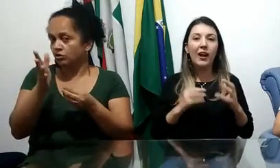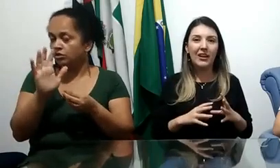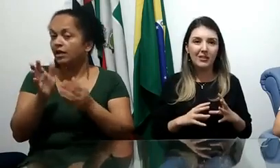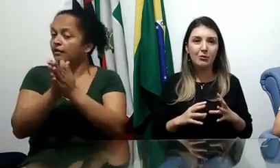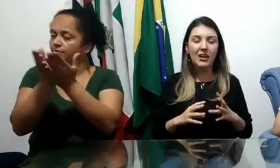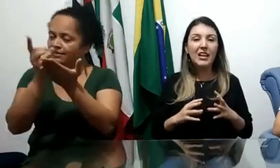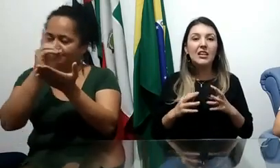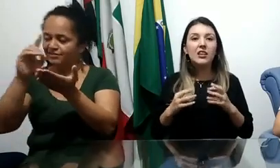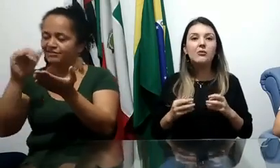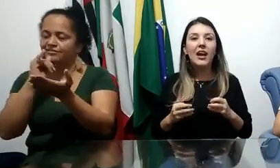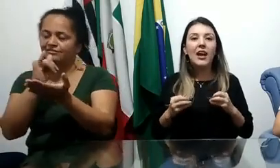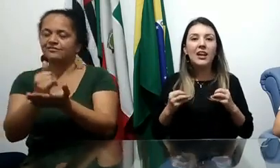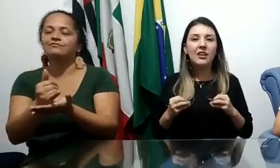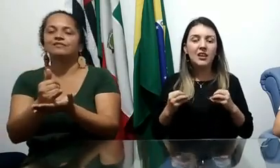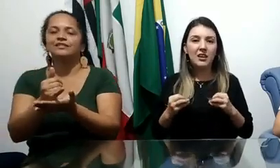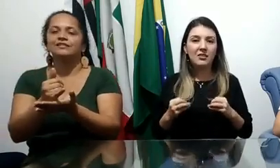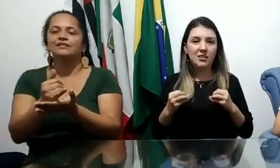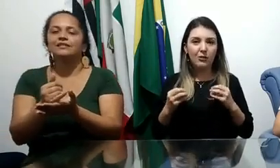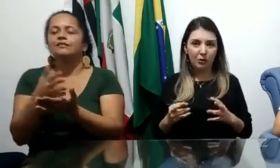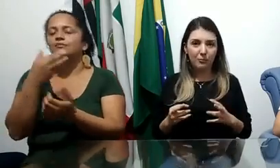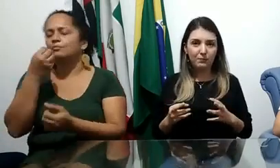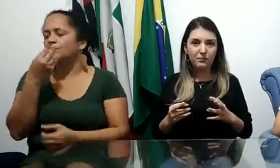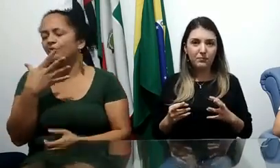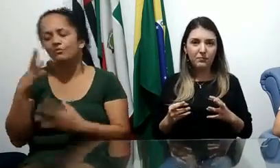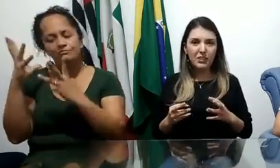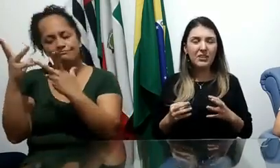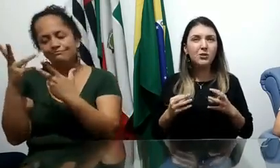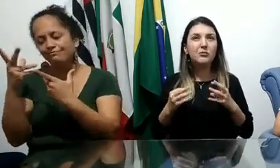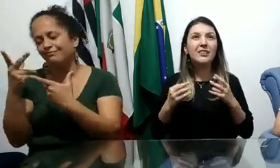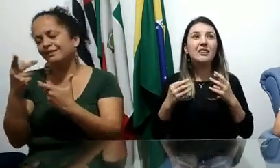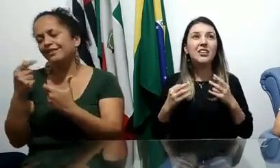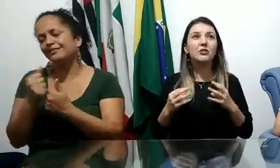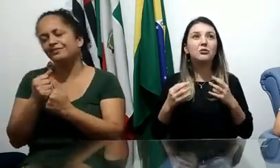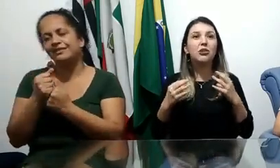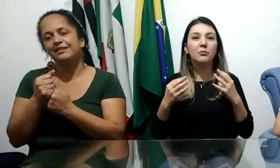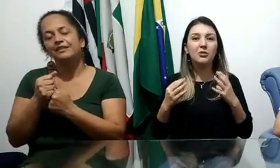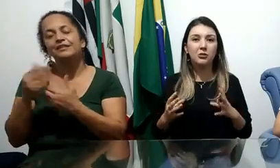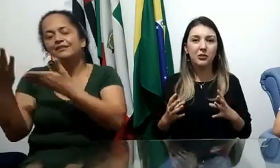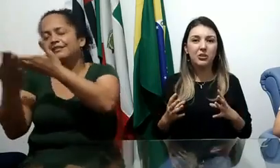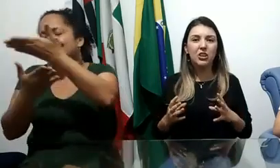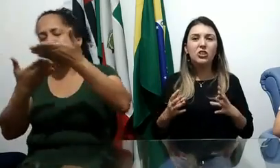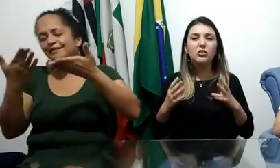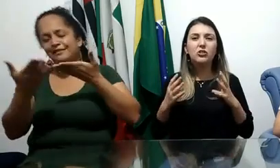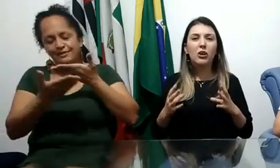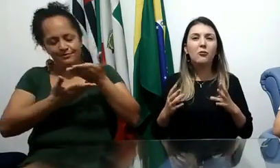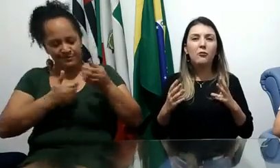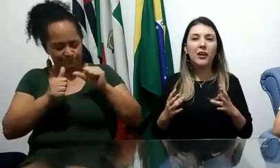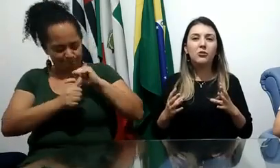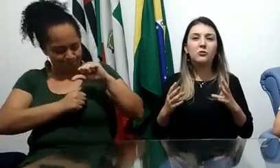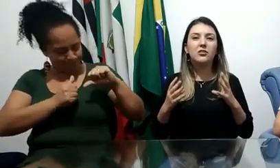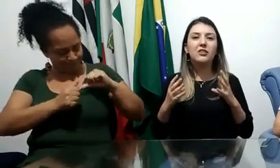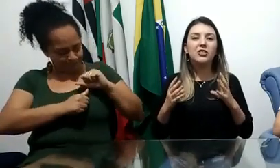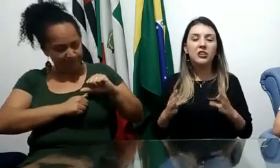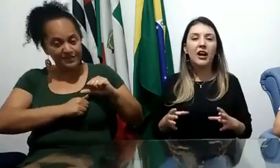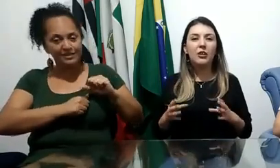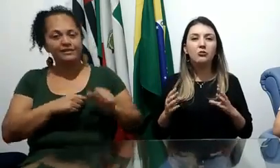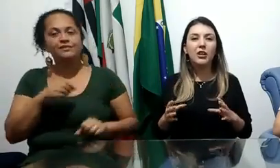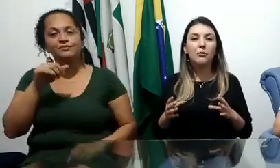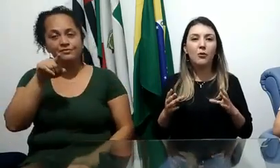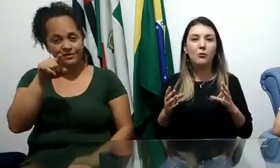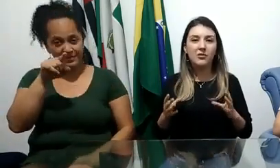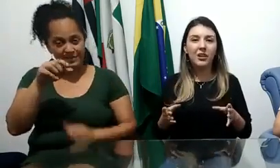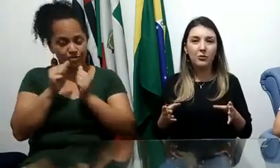Jesus fala isso. Isso é enriquecedor. Isso é transformador. Só o fato de você dedicar